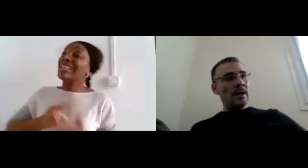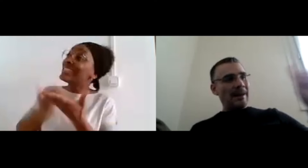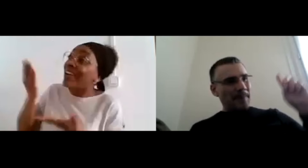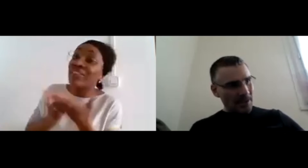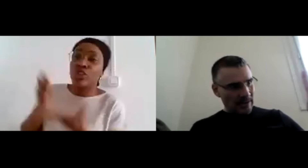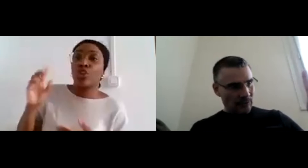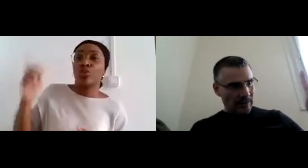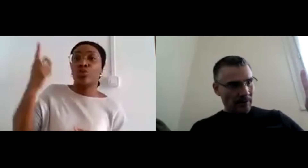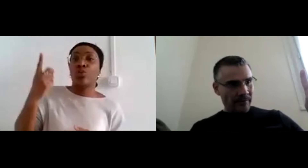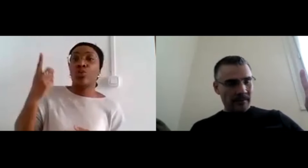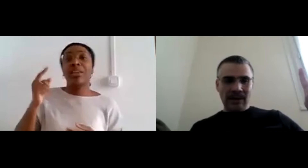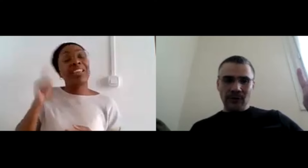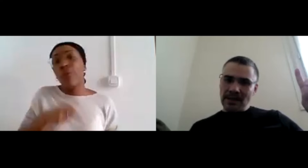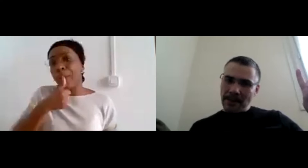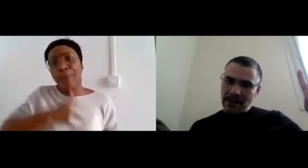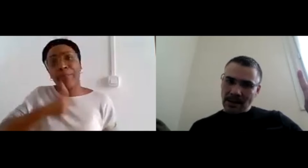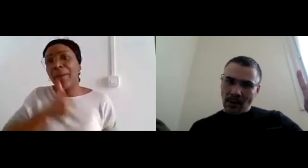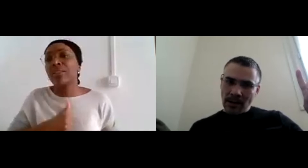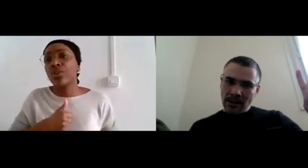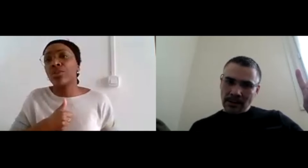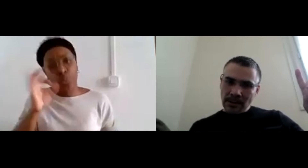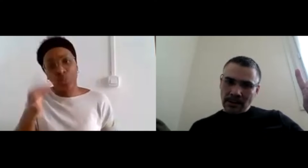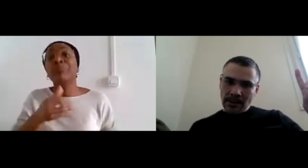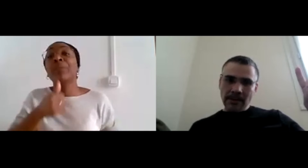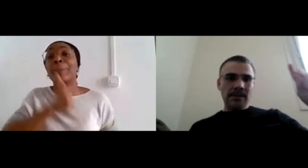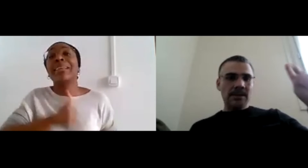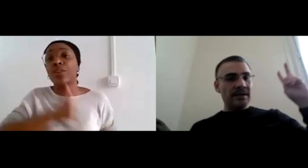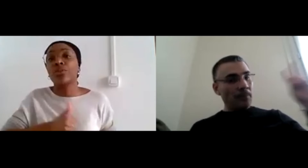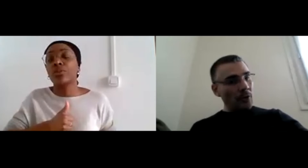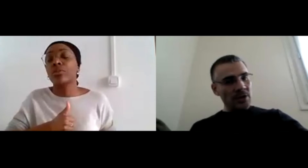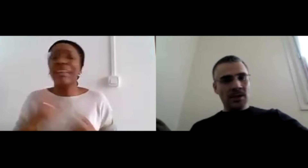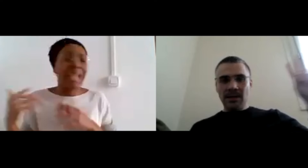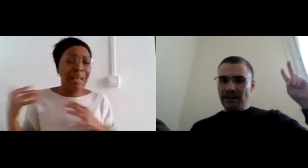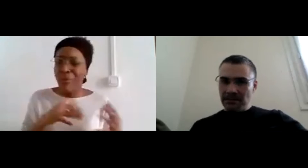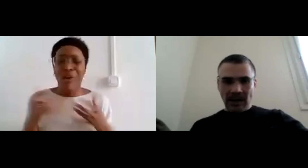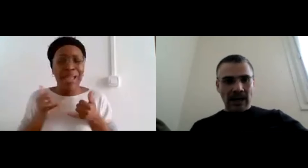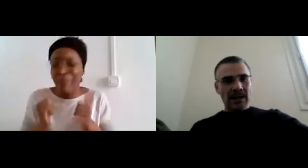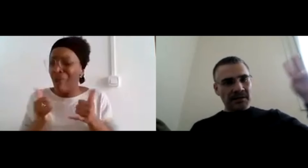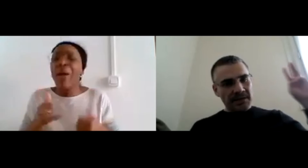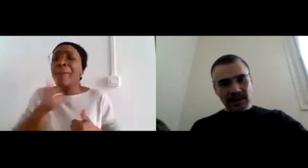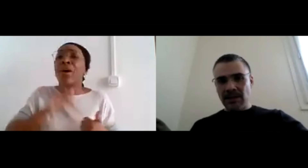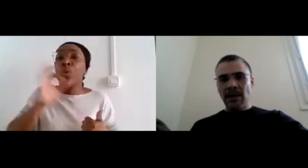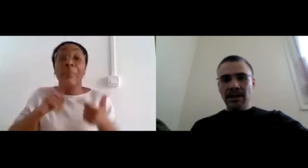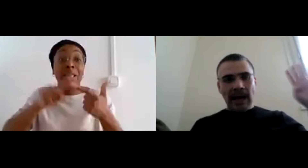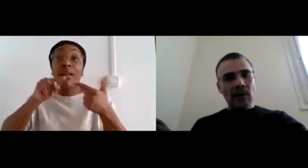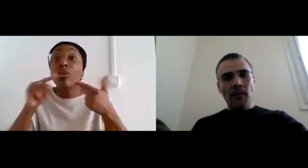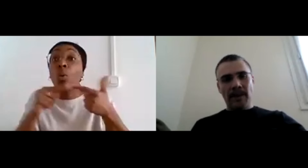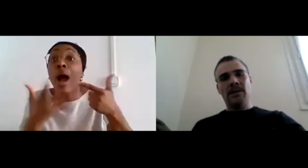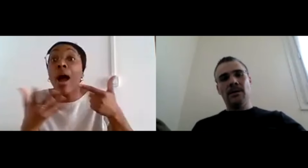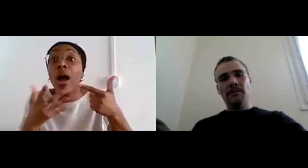sont la patience à toute épreuve. Mais la deuxième partie, c'est quoi? Il y avait des prodiges, il y avait des miracles, il y avait des signes